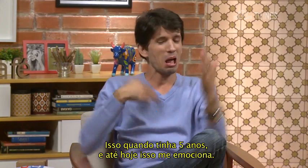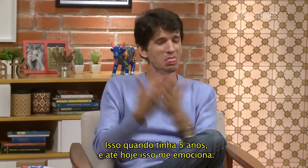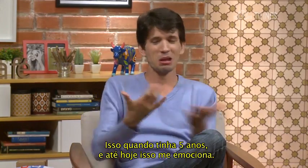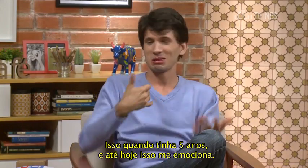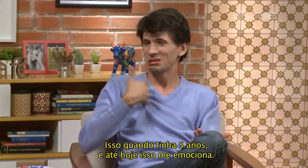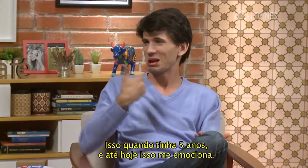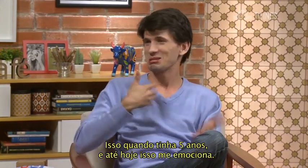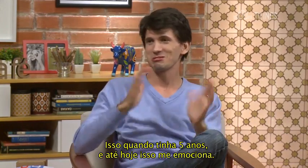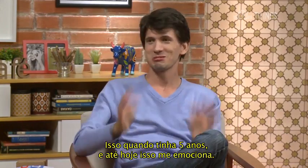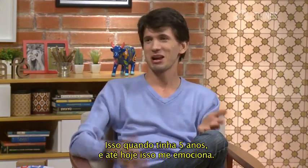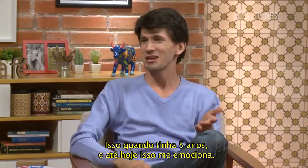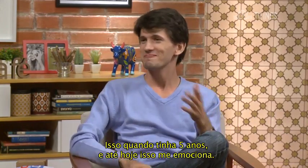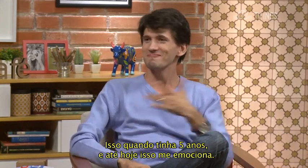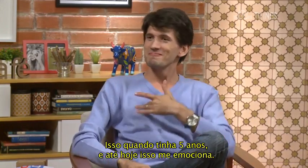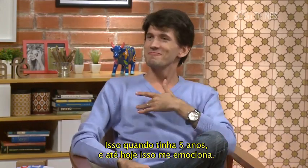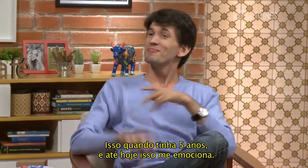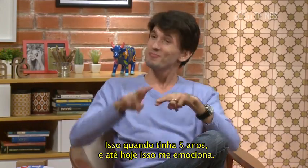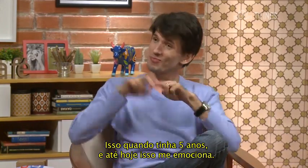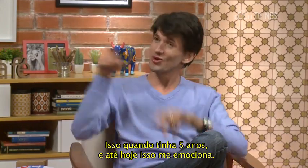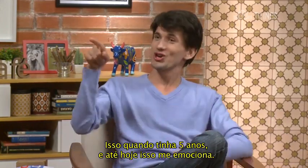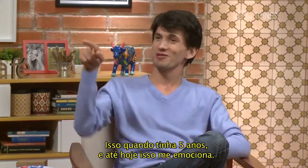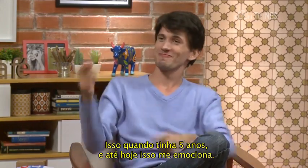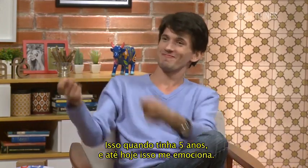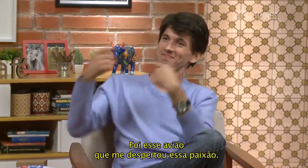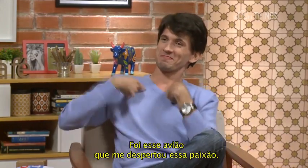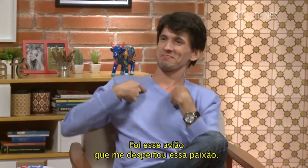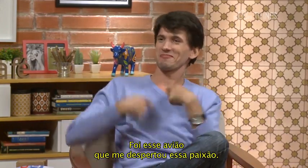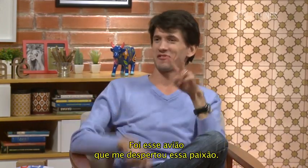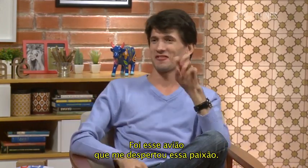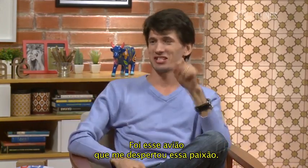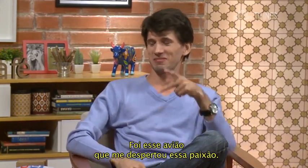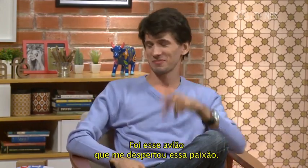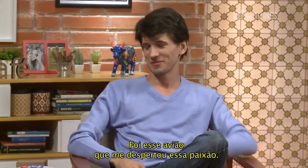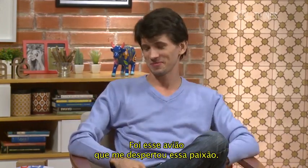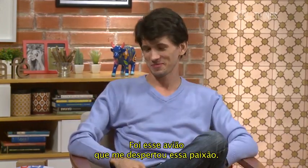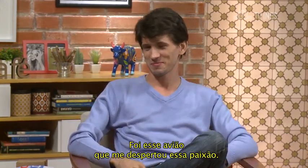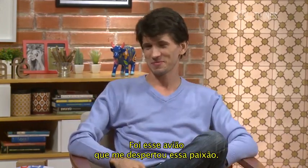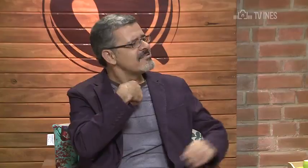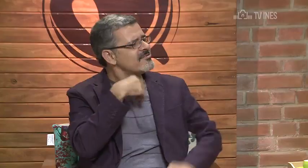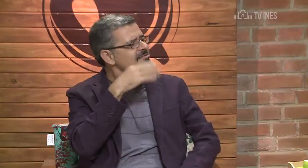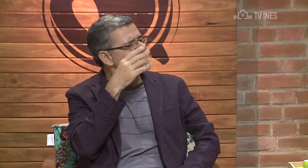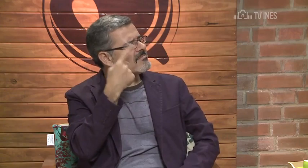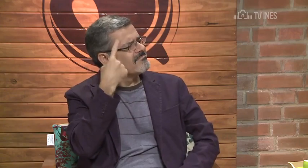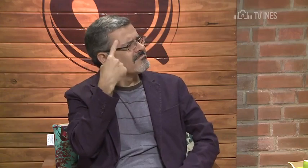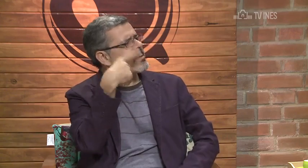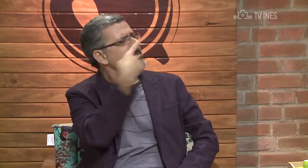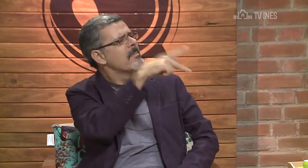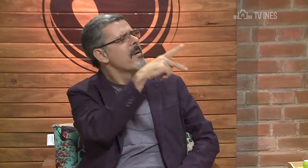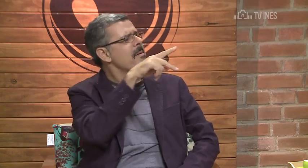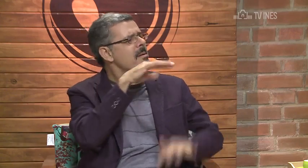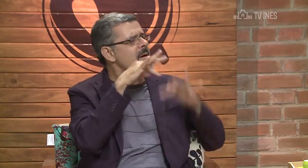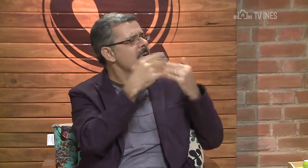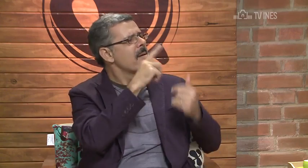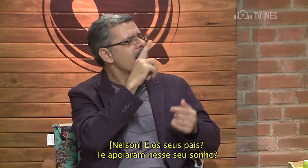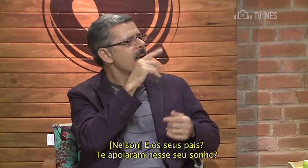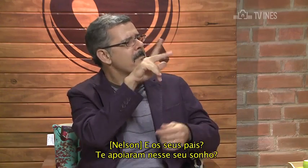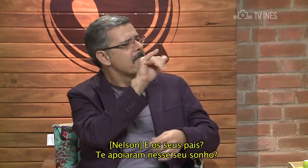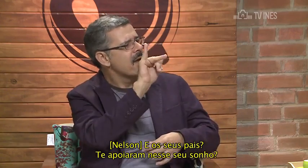5 anos e até hoje isso me emociona e foi esse avião que me despertou essa paixão a e os seus